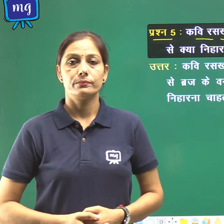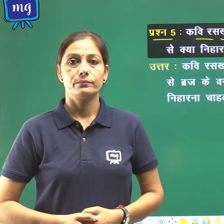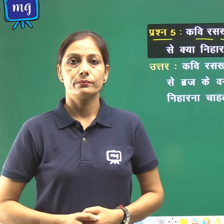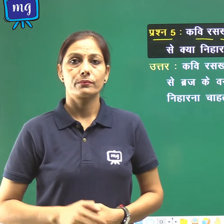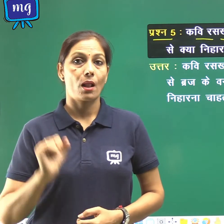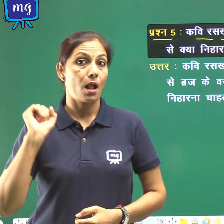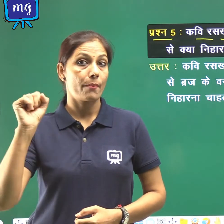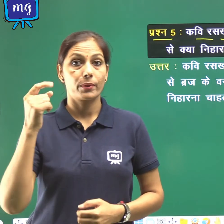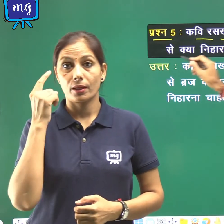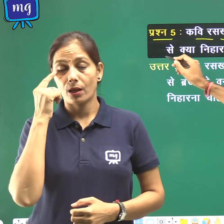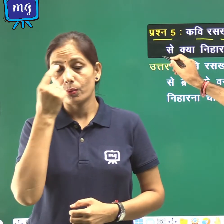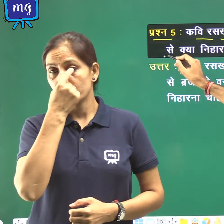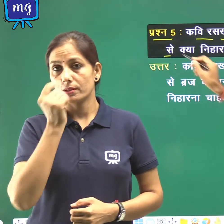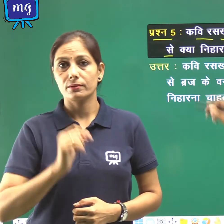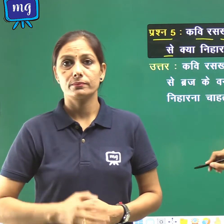अपनी आंखों से